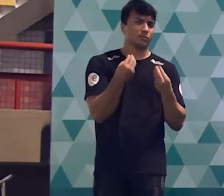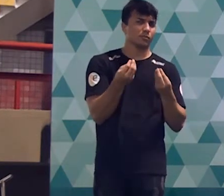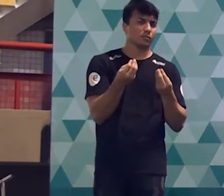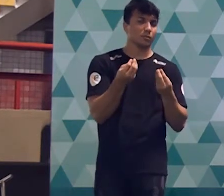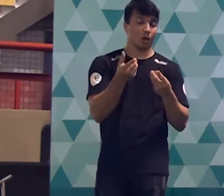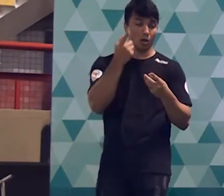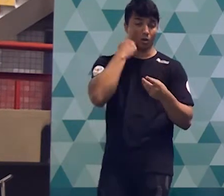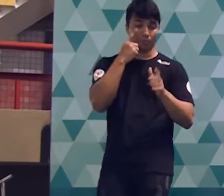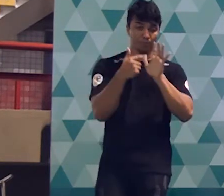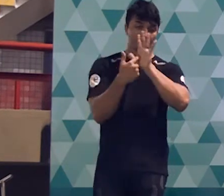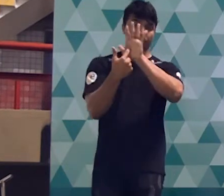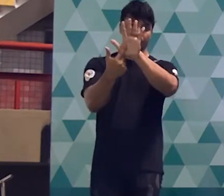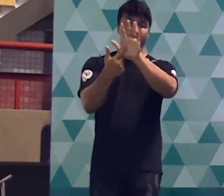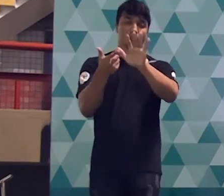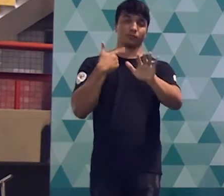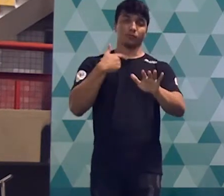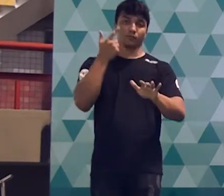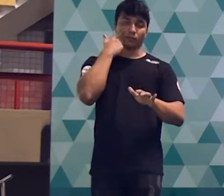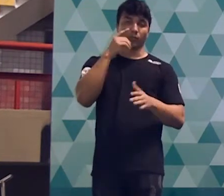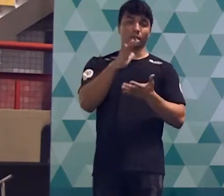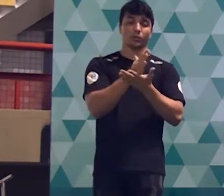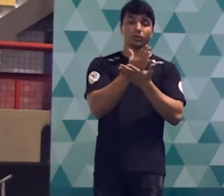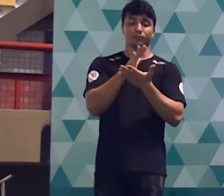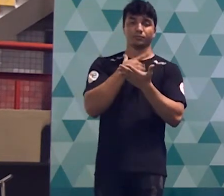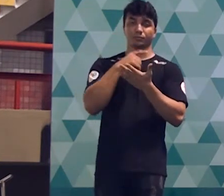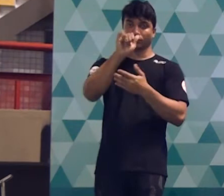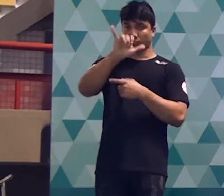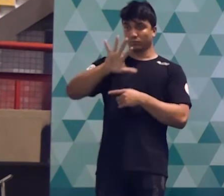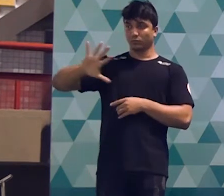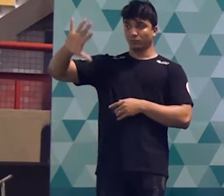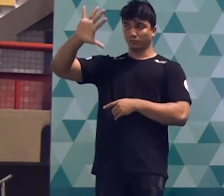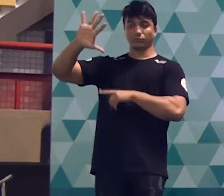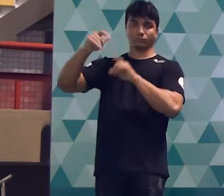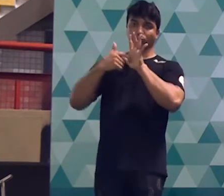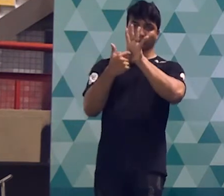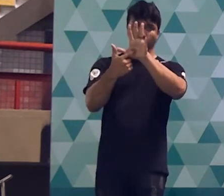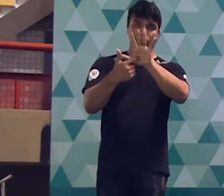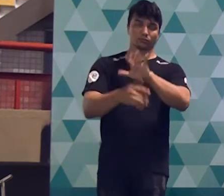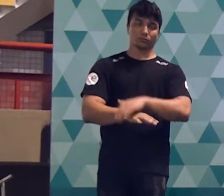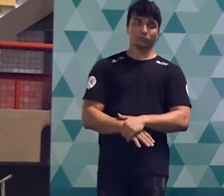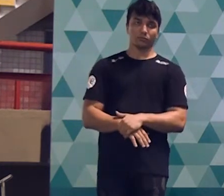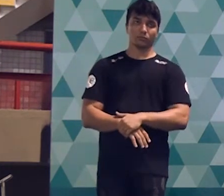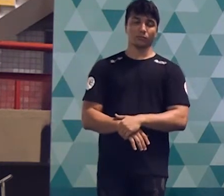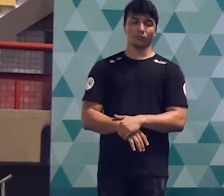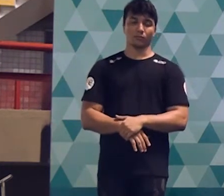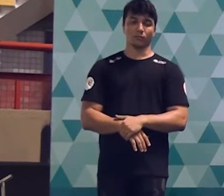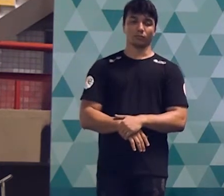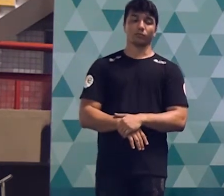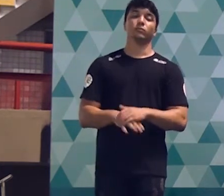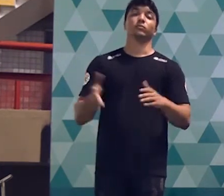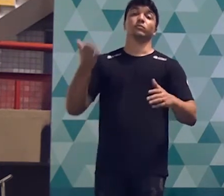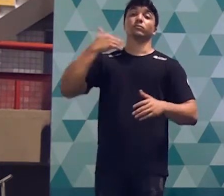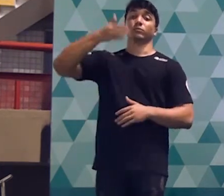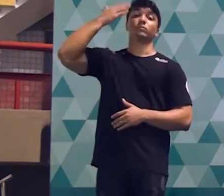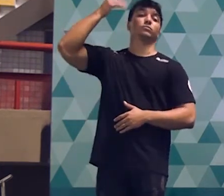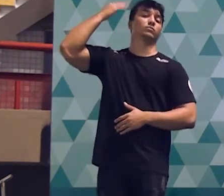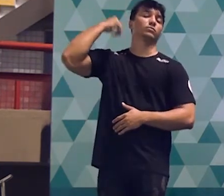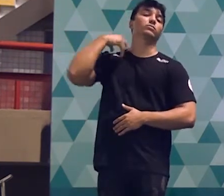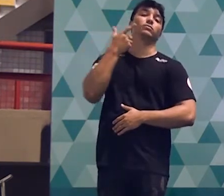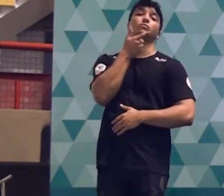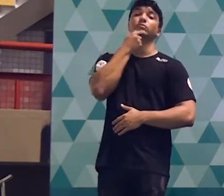mostrar aqui para vocês, a gente vai já ver o que eu estou falando em imagens, tá? O que era que o homem